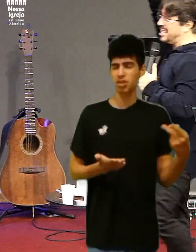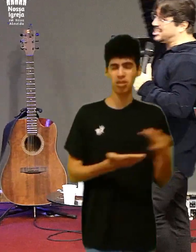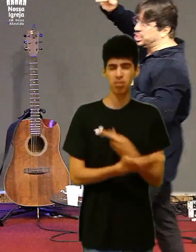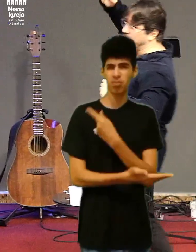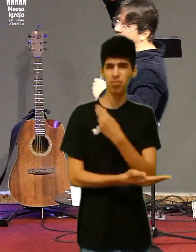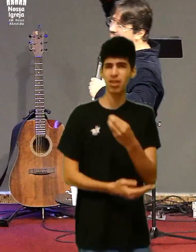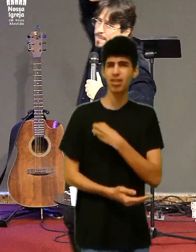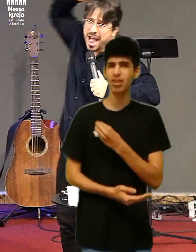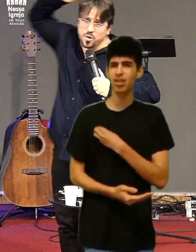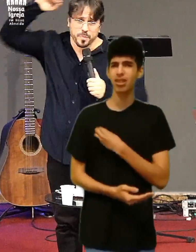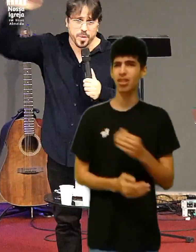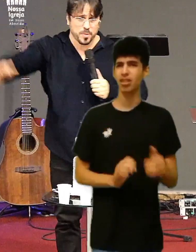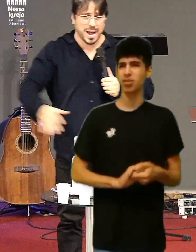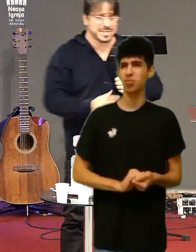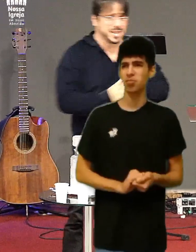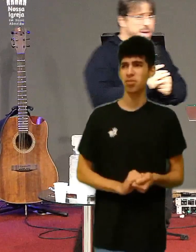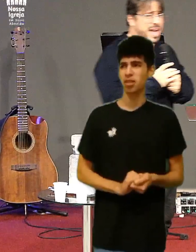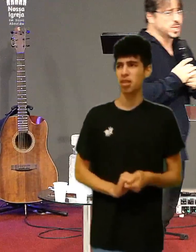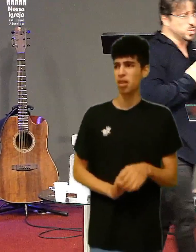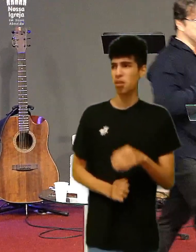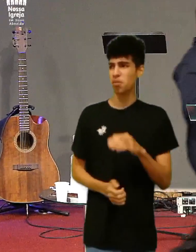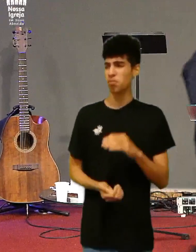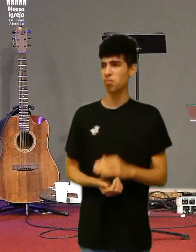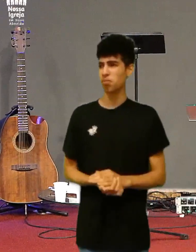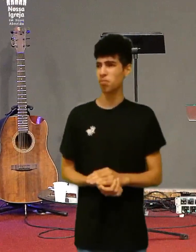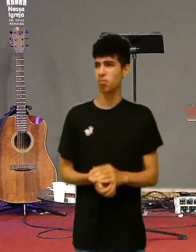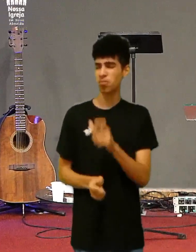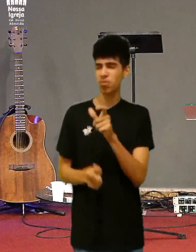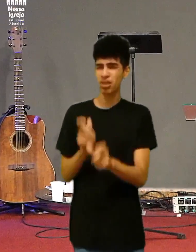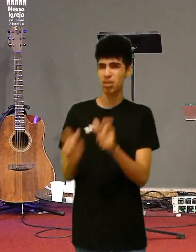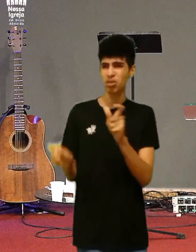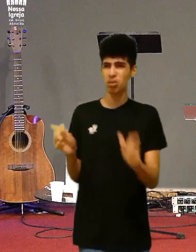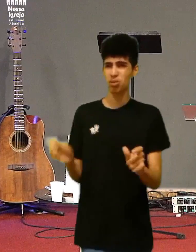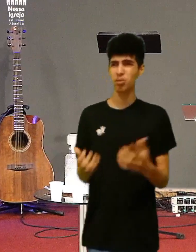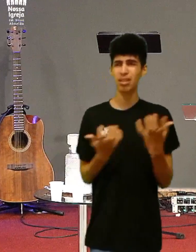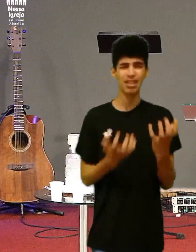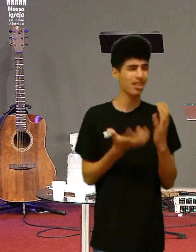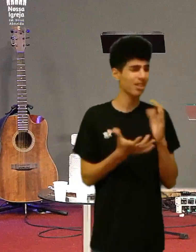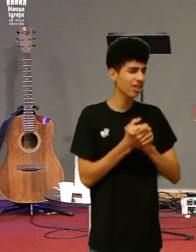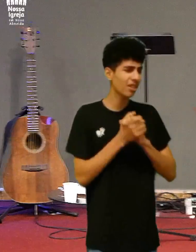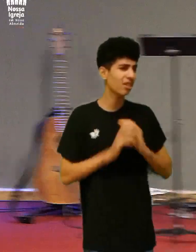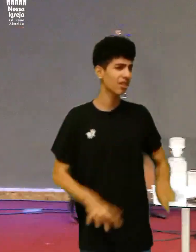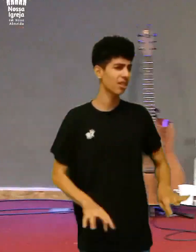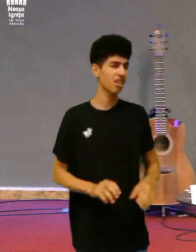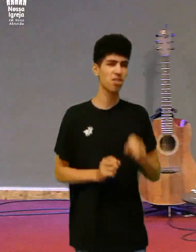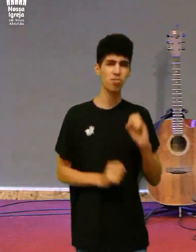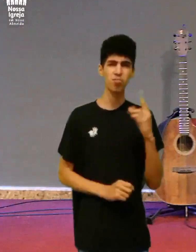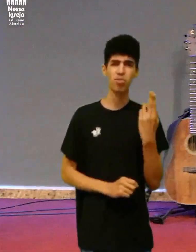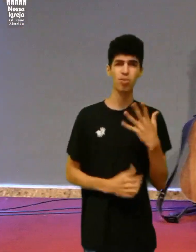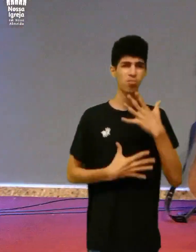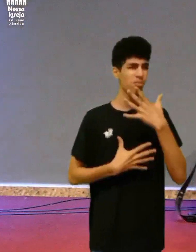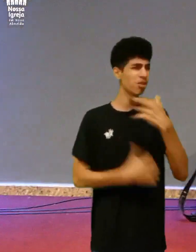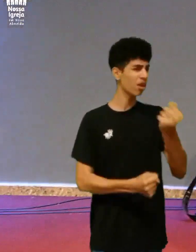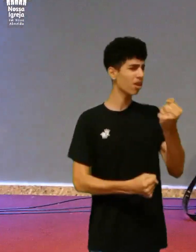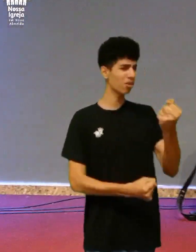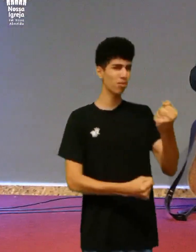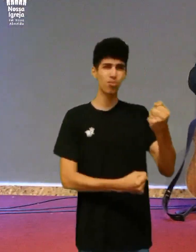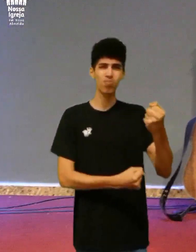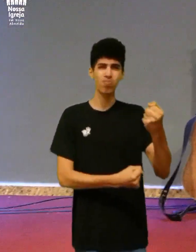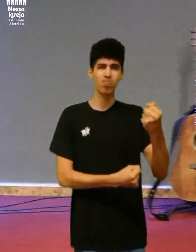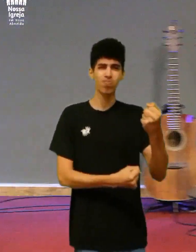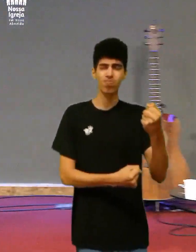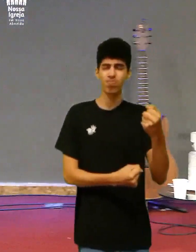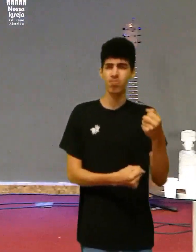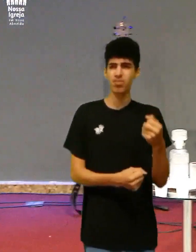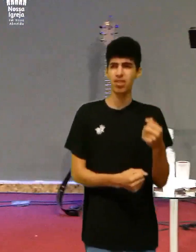agora decidindo acabar com o próprio casamento, aqueles que estão decidindo acabar com a própria vida, aqueles, meu